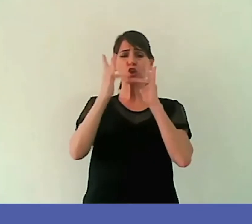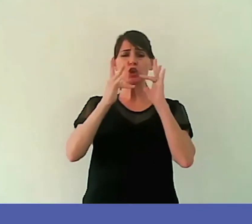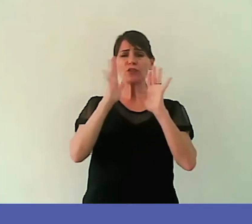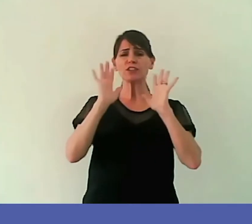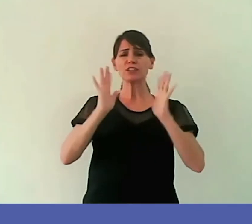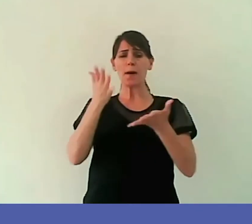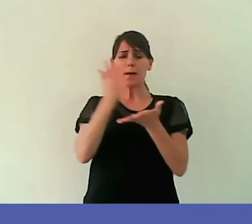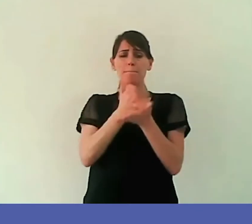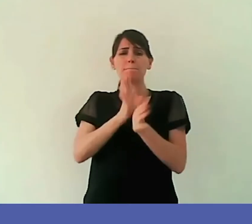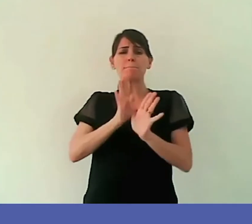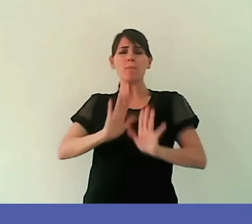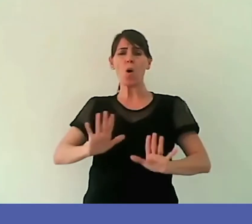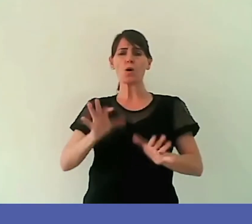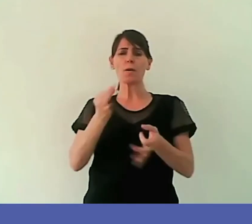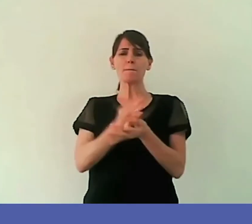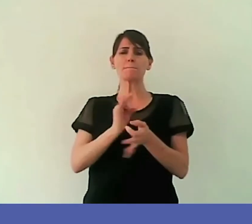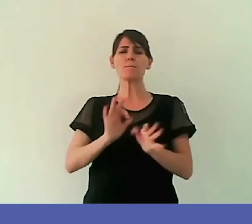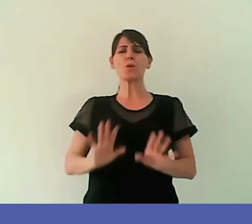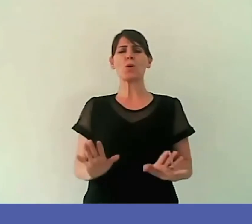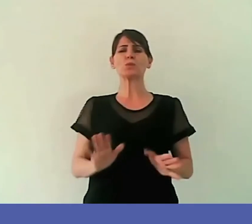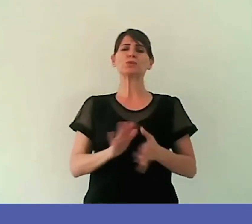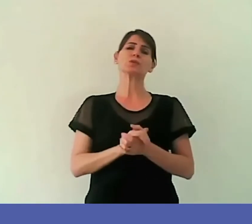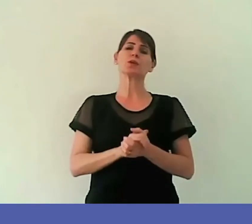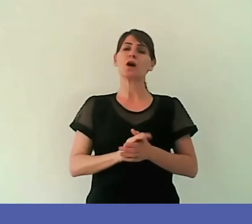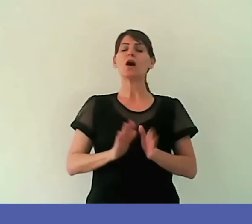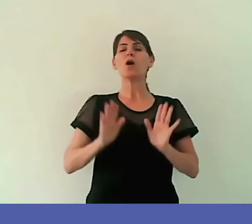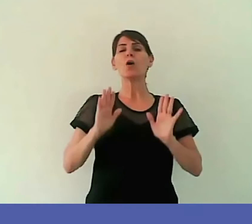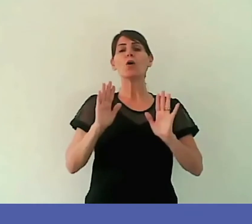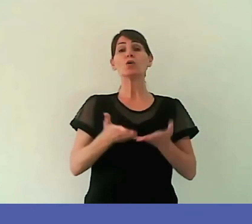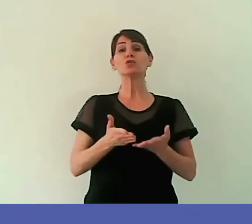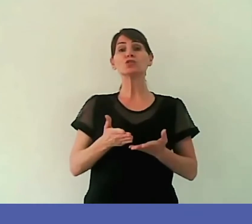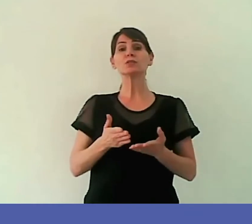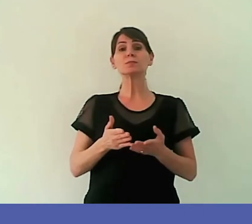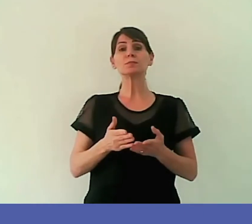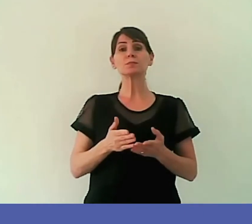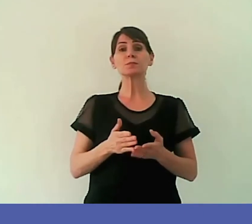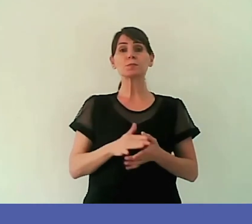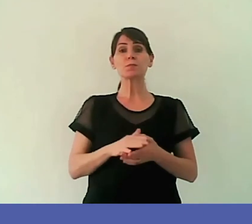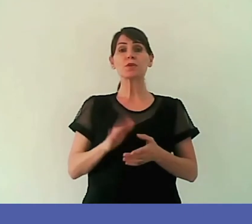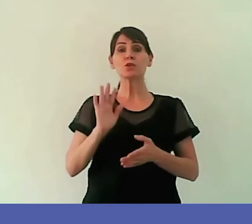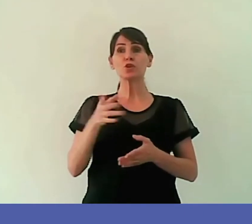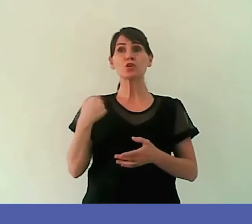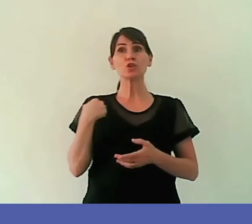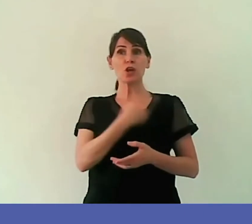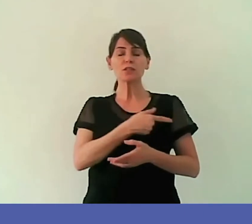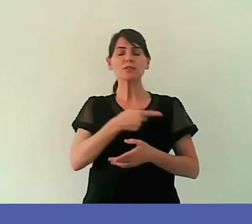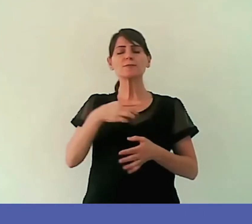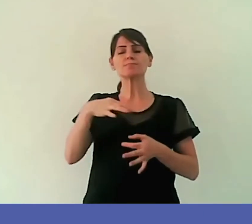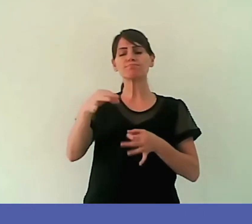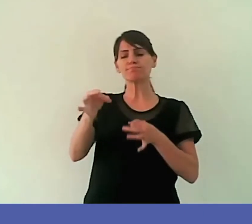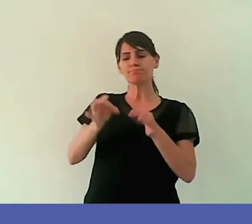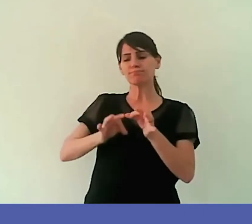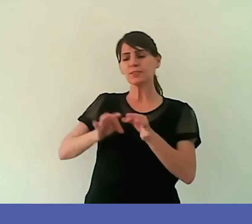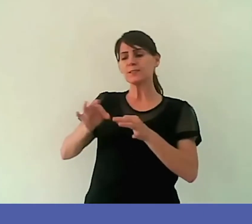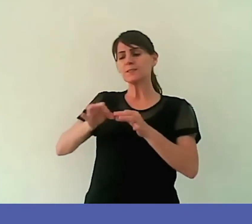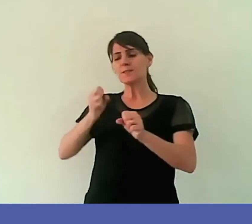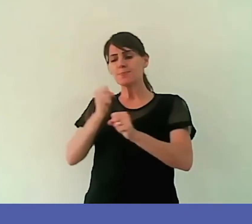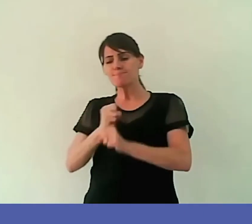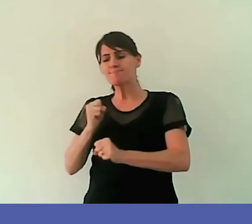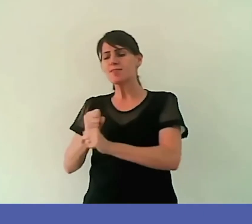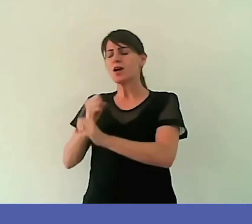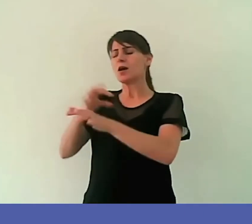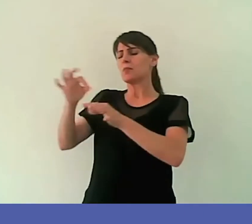pronta. Portanto, irmãos, hoje nós estamos passando por um processo de preparação